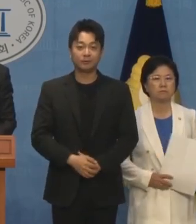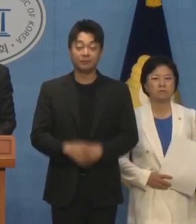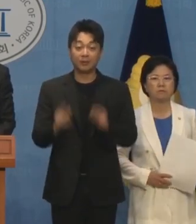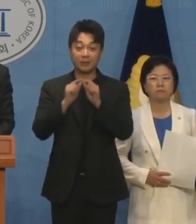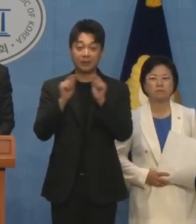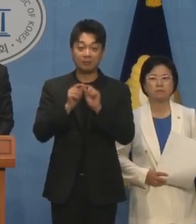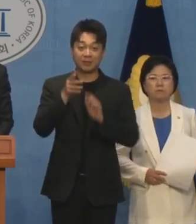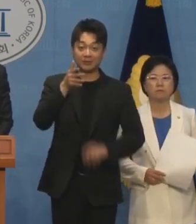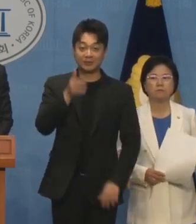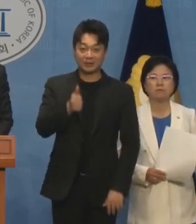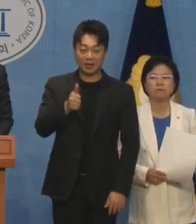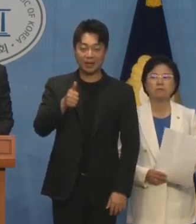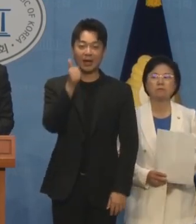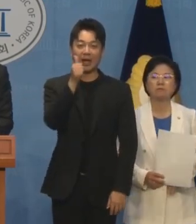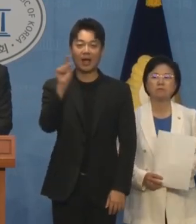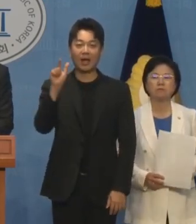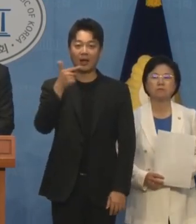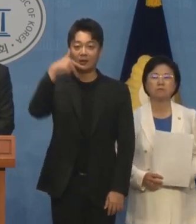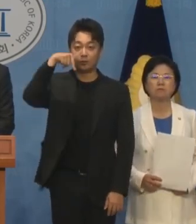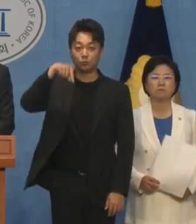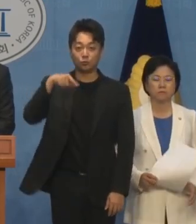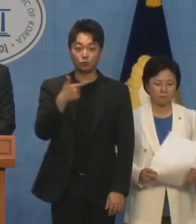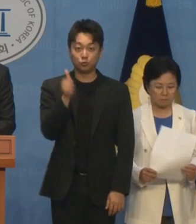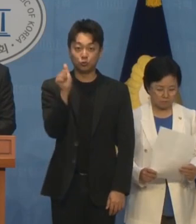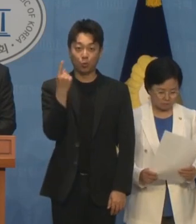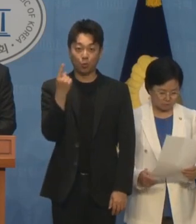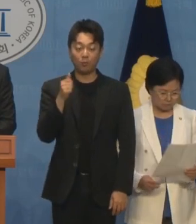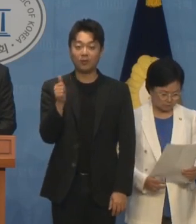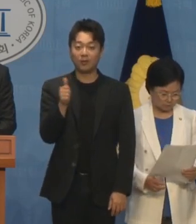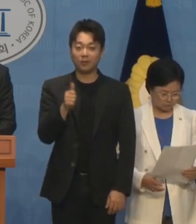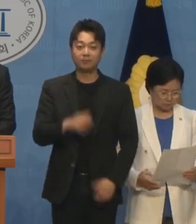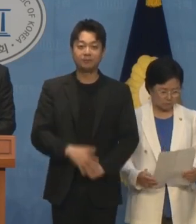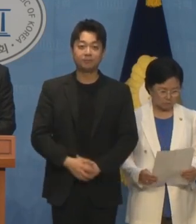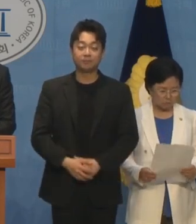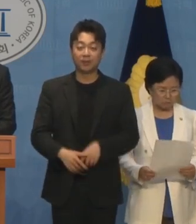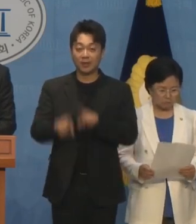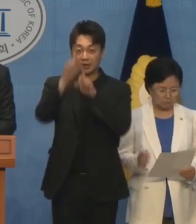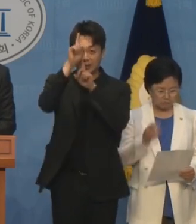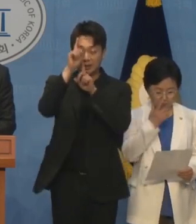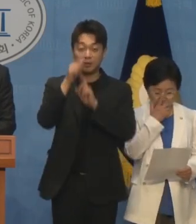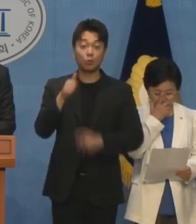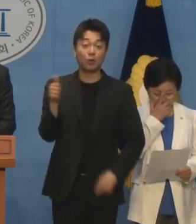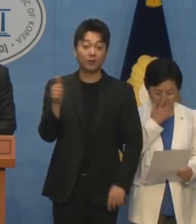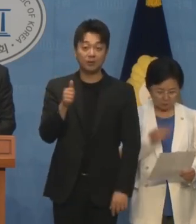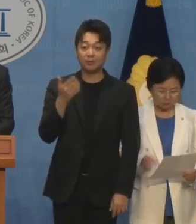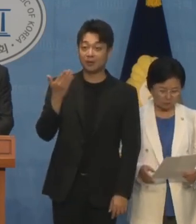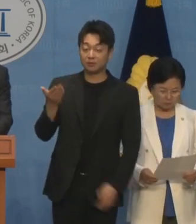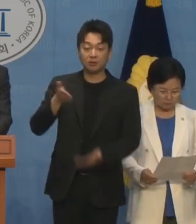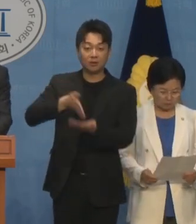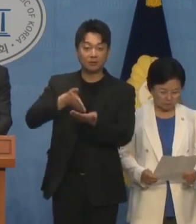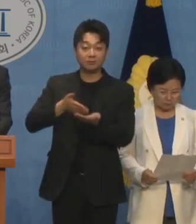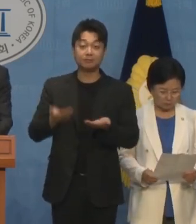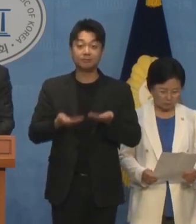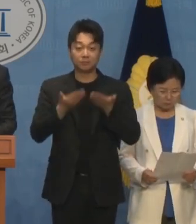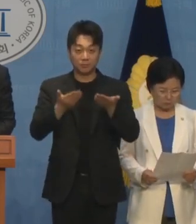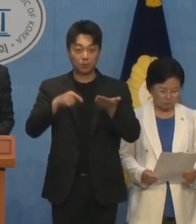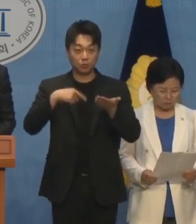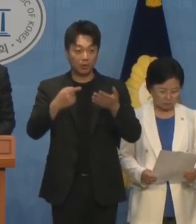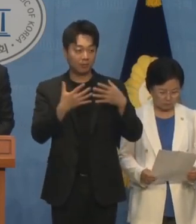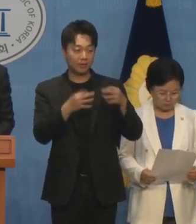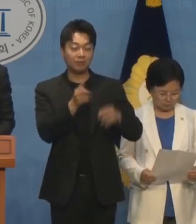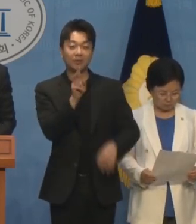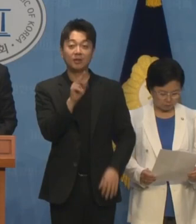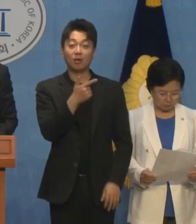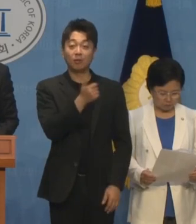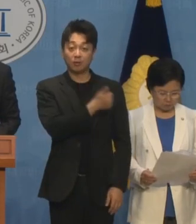있는 한준호입니다. 먼저 이윤기 의원님께서 기자회견문 낭독을 하시고 이어서 김현 의원님께서